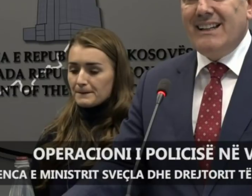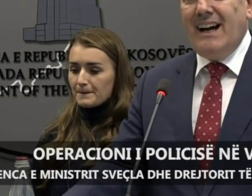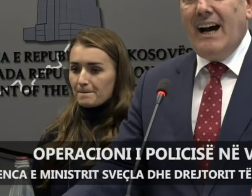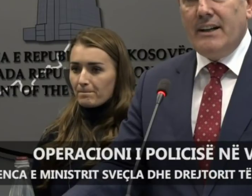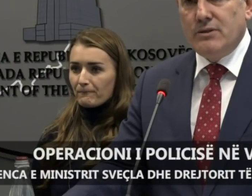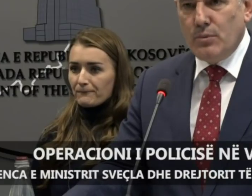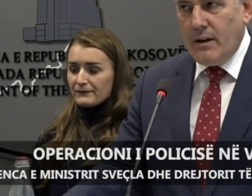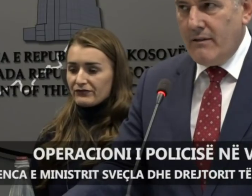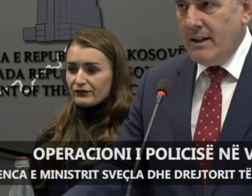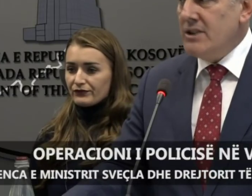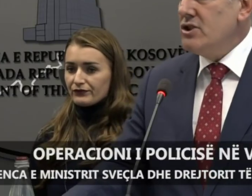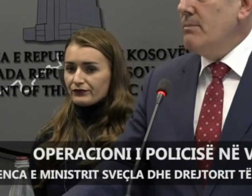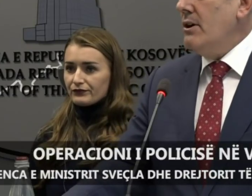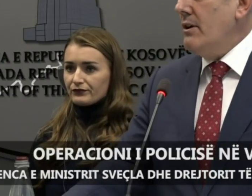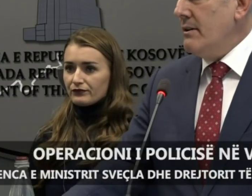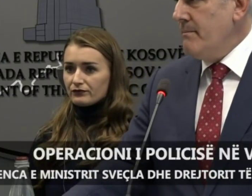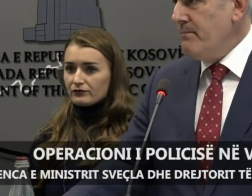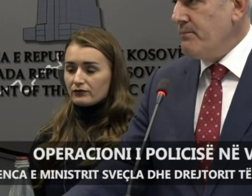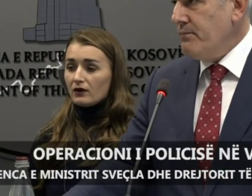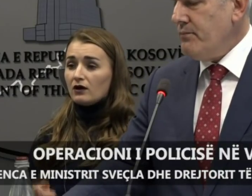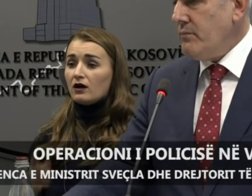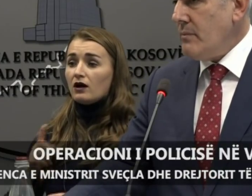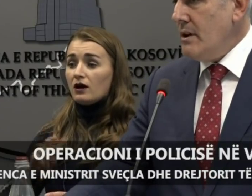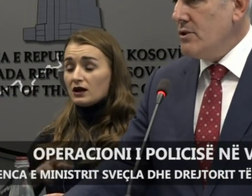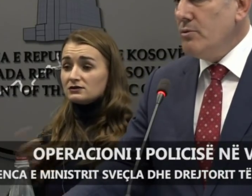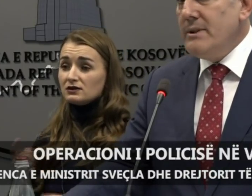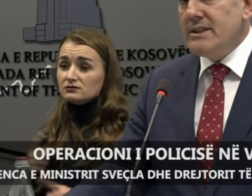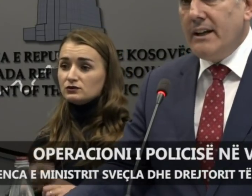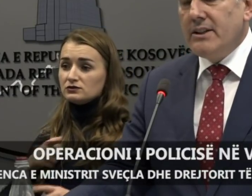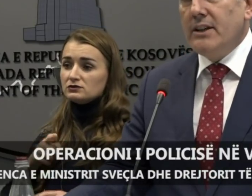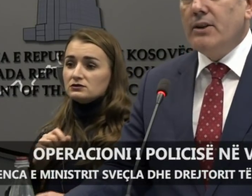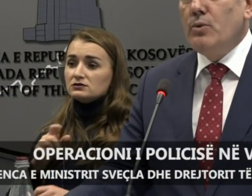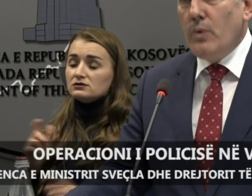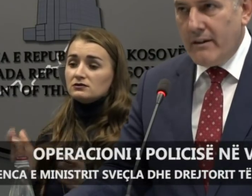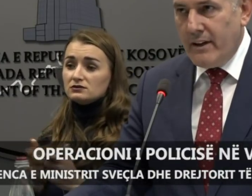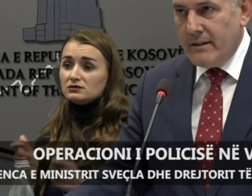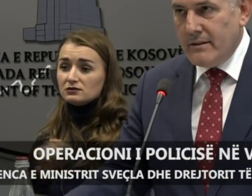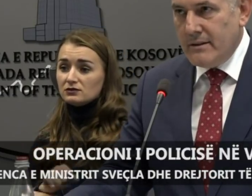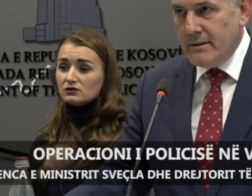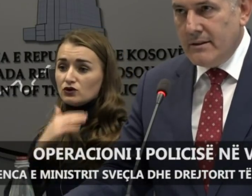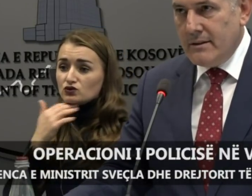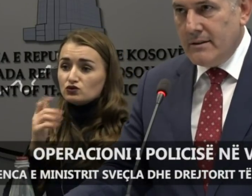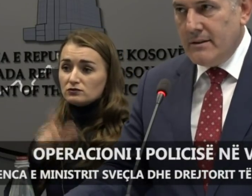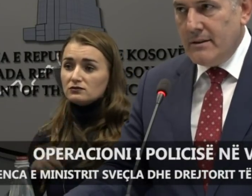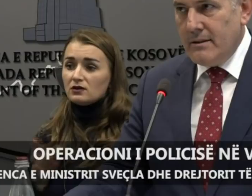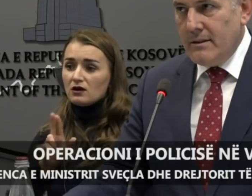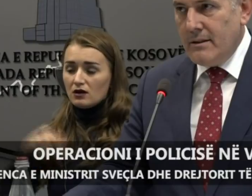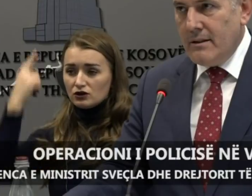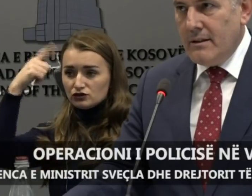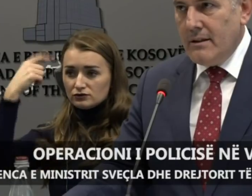Shumica e të arrestuarve janë shqiptar. Shumica e të kërkuarve